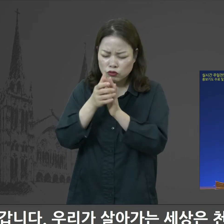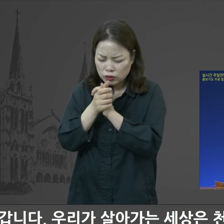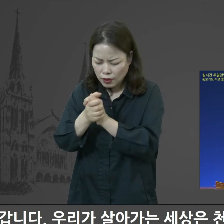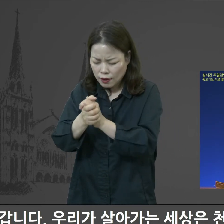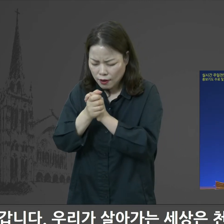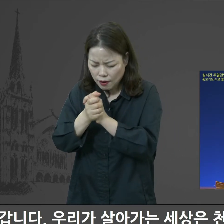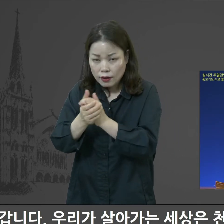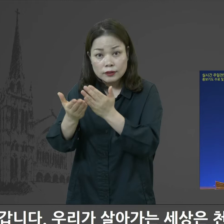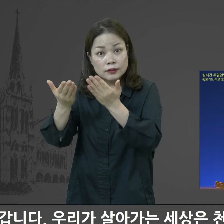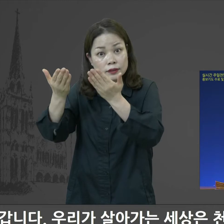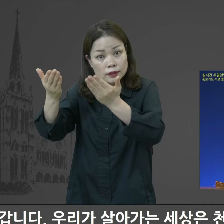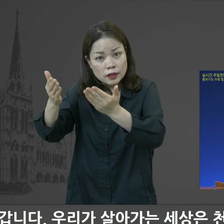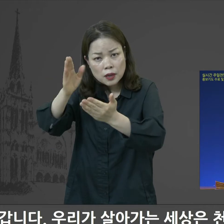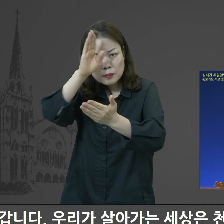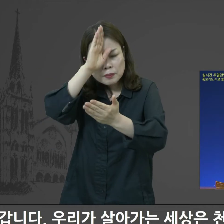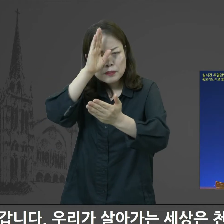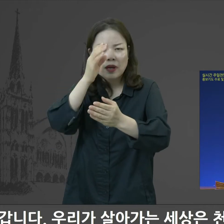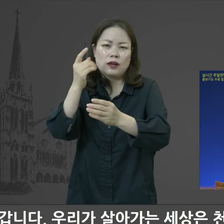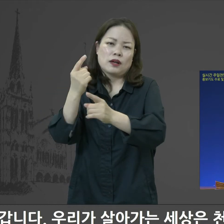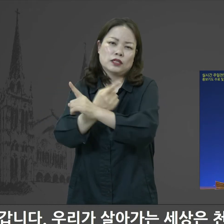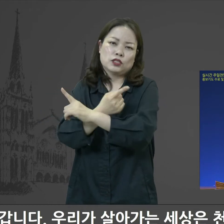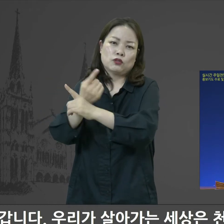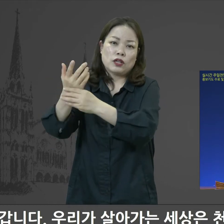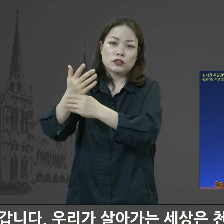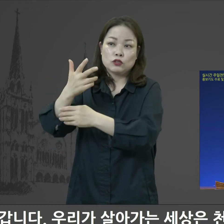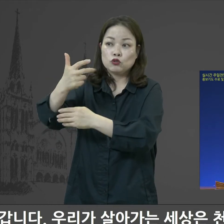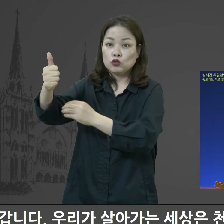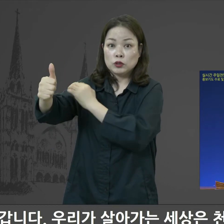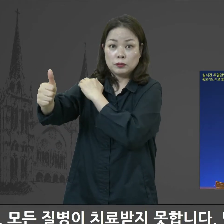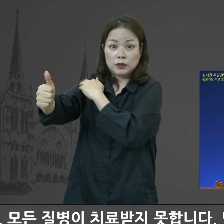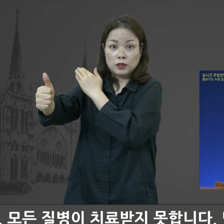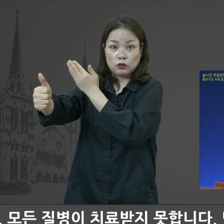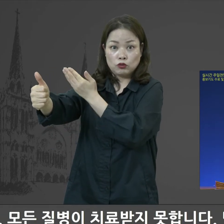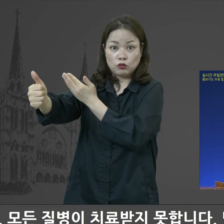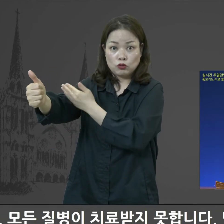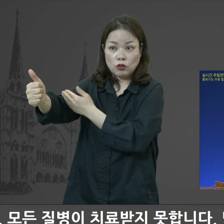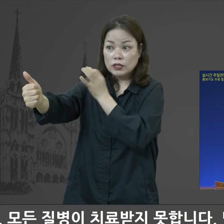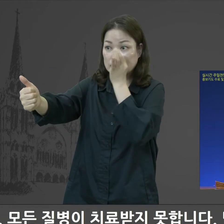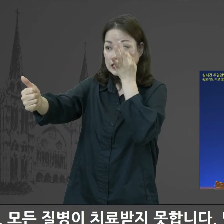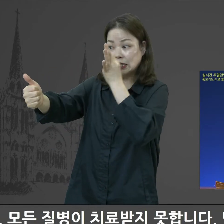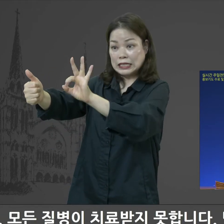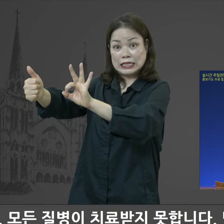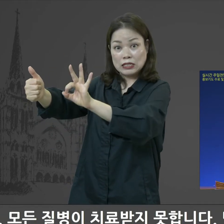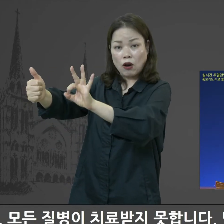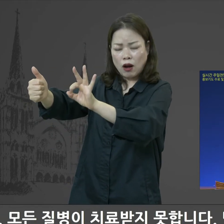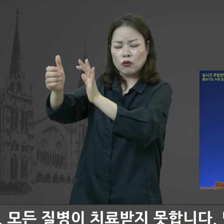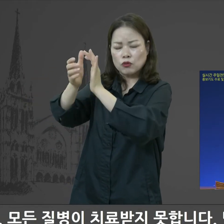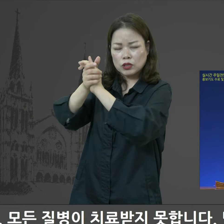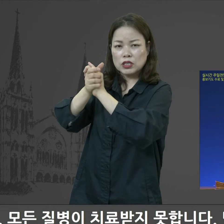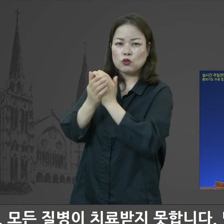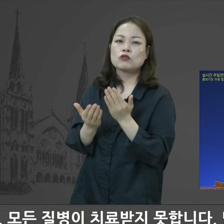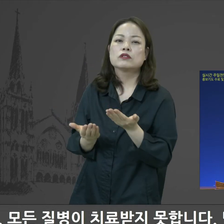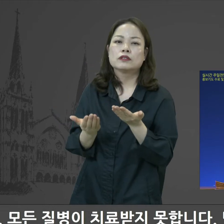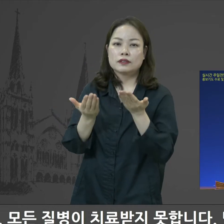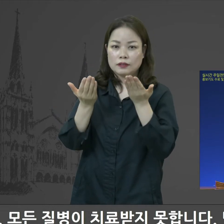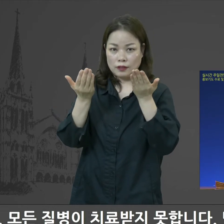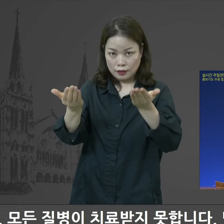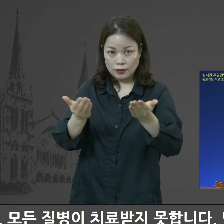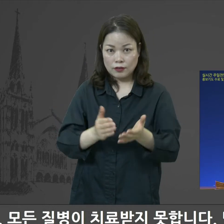간절히 올려드리되 질병을 다루시는 하나님의 주권을 온전히 인정하며 주님 앞에 기도해야 한다는